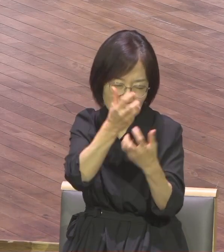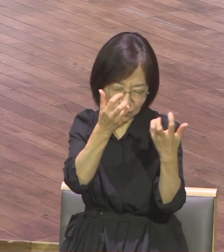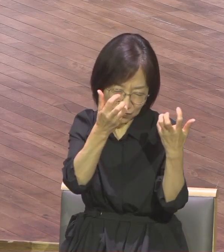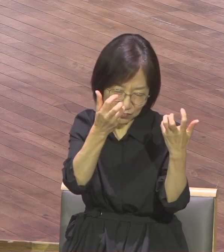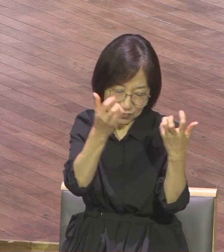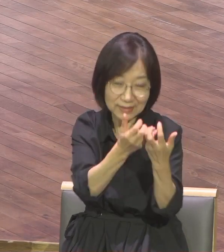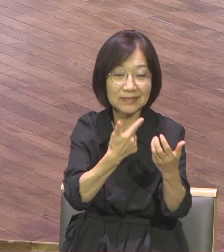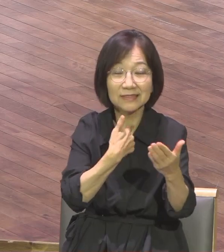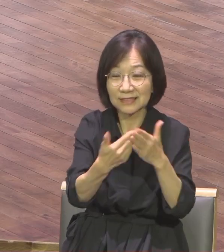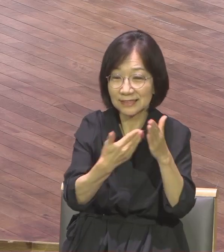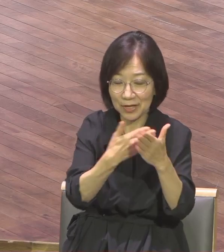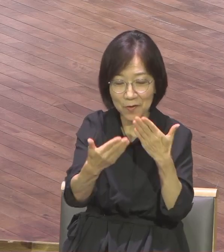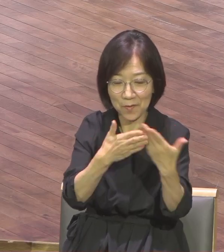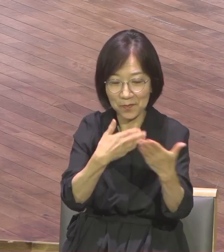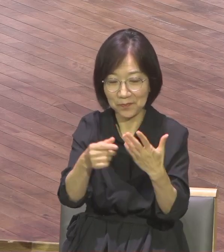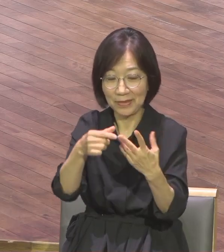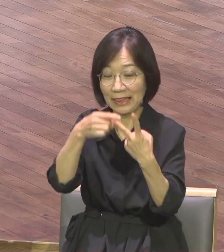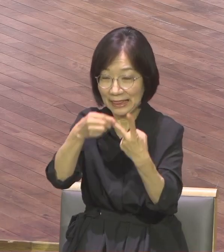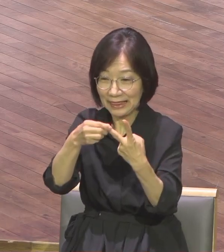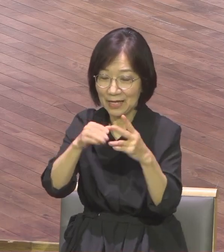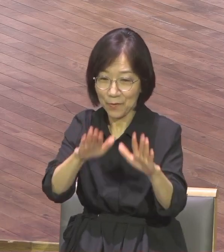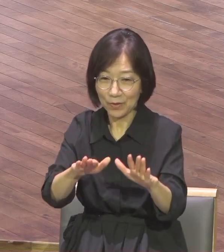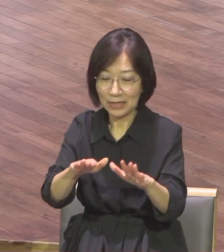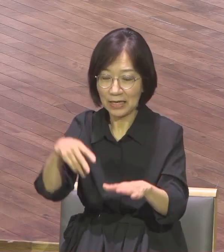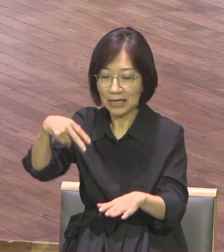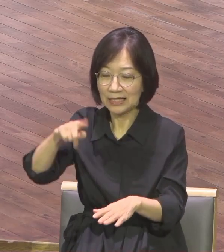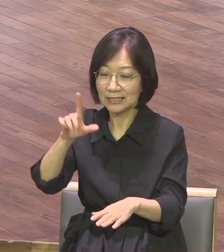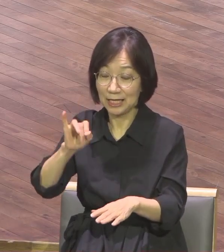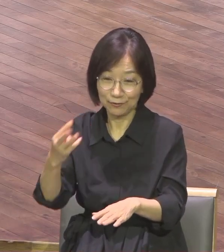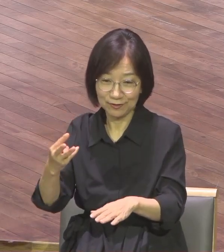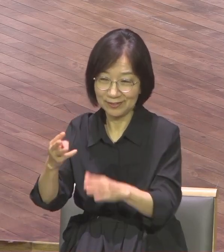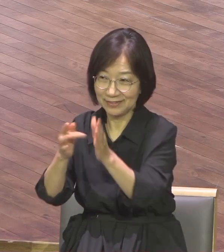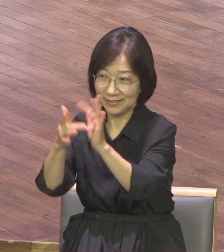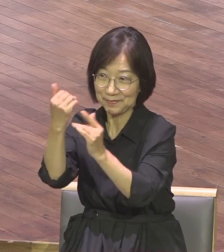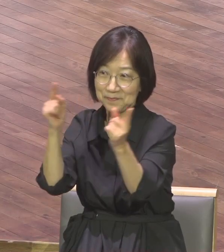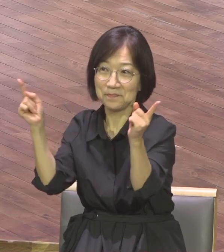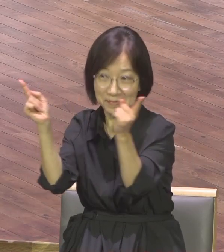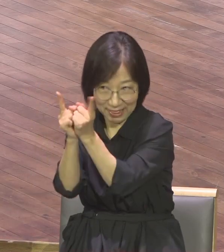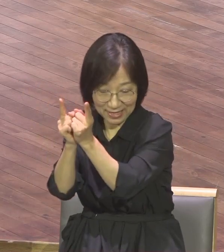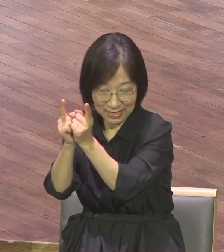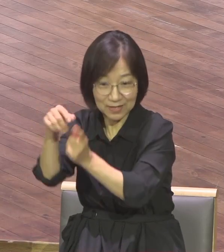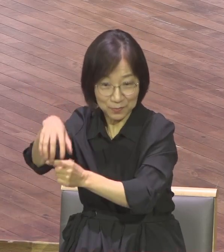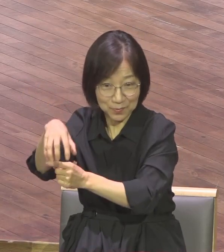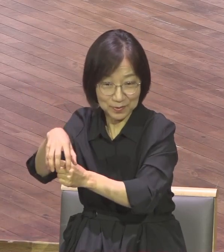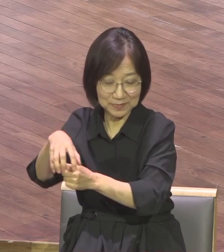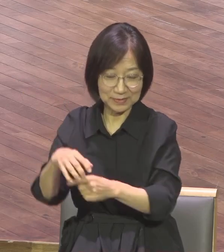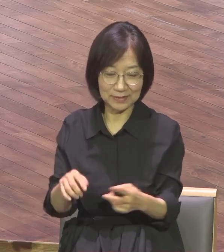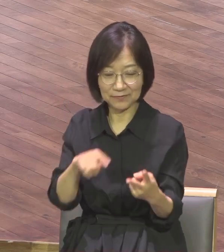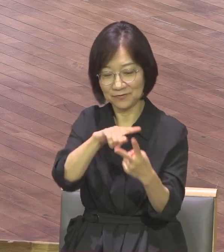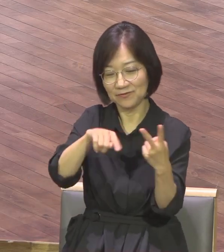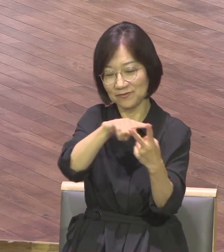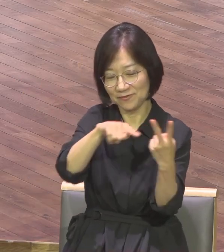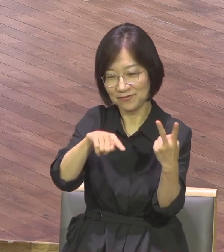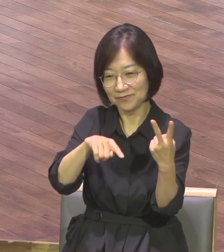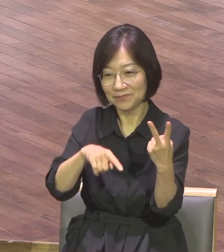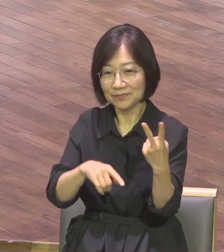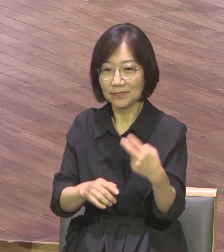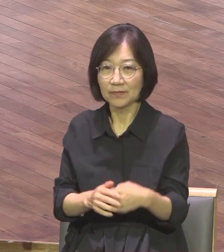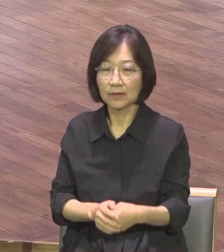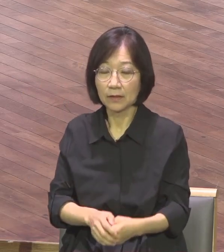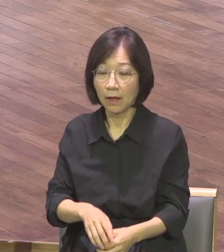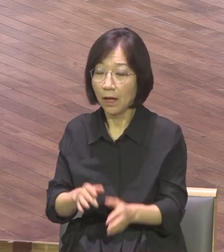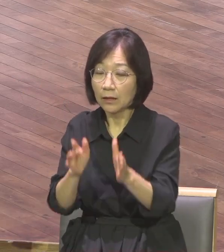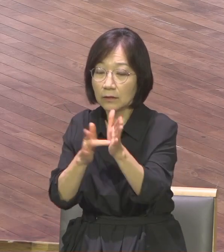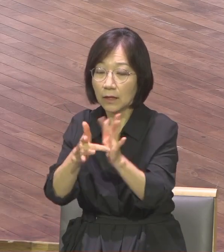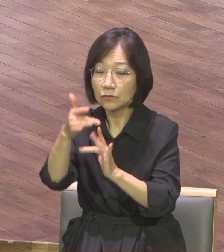사울이 예수님을 만난 사건이다라는 것입니다. 이 만남이라는 것이 단순한 사건이 만남이